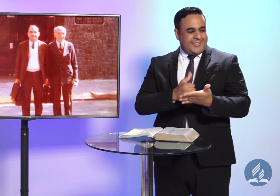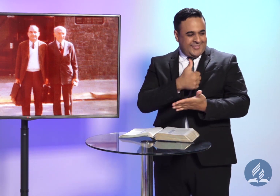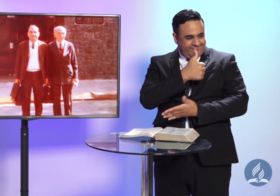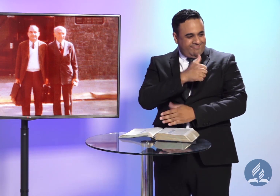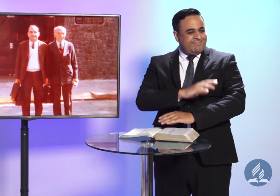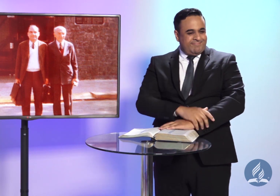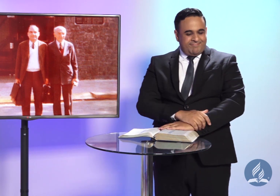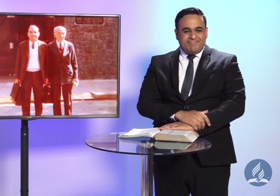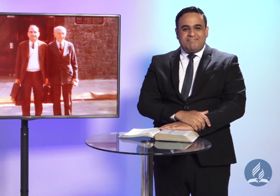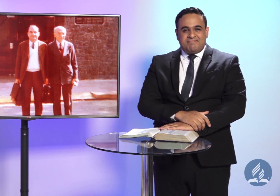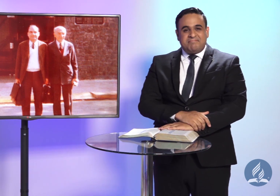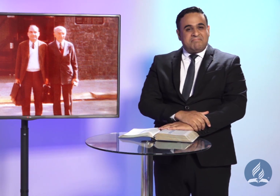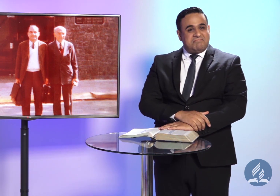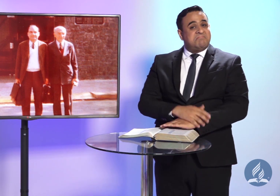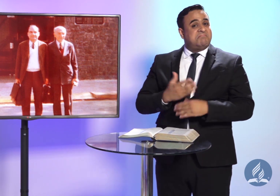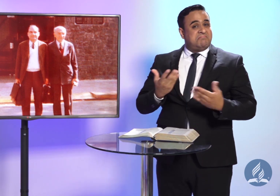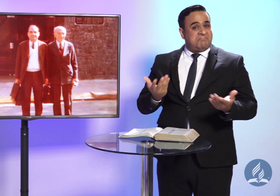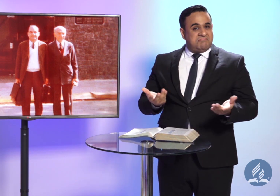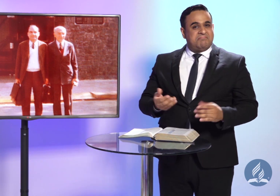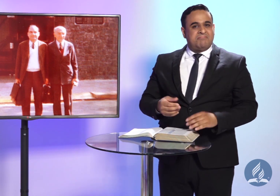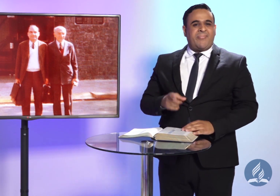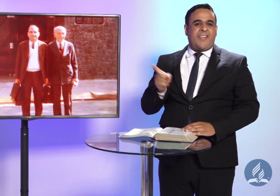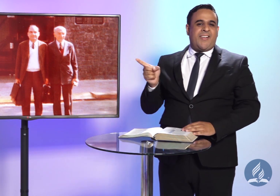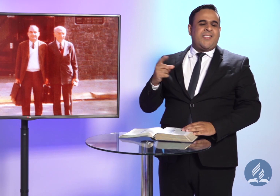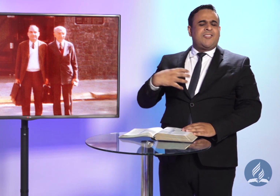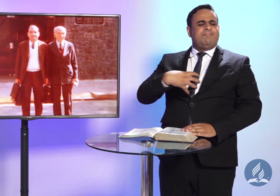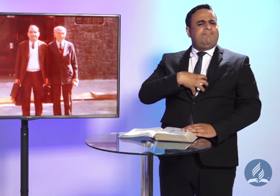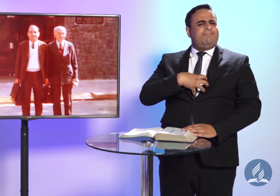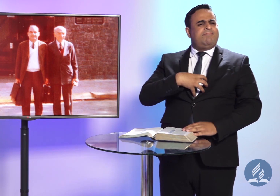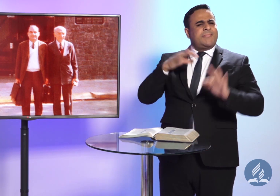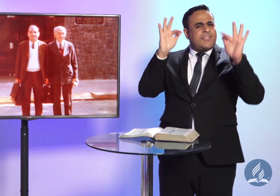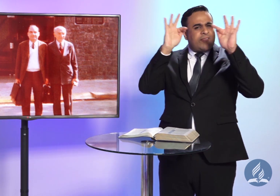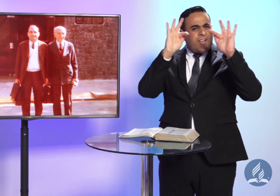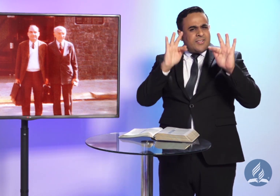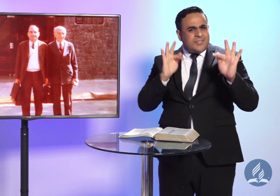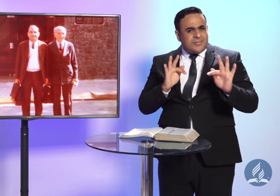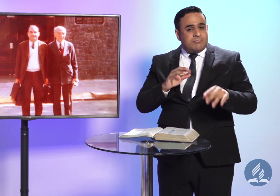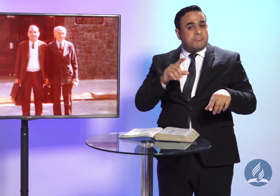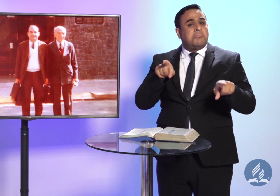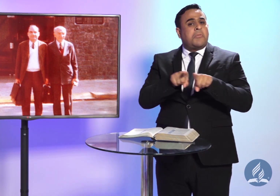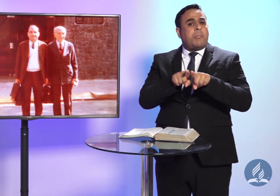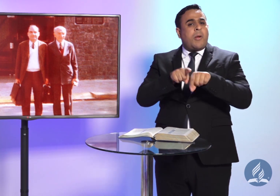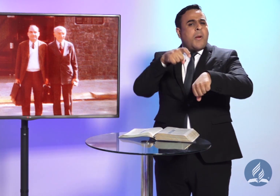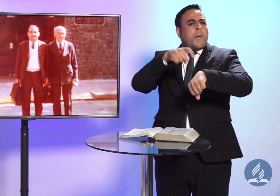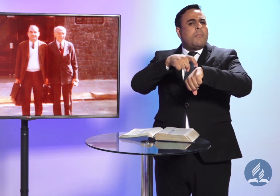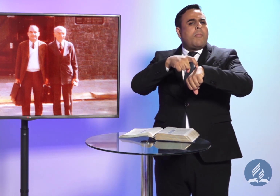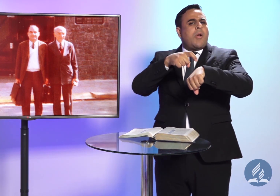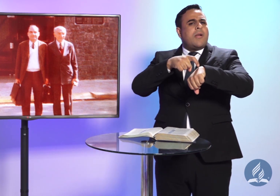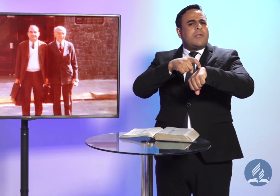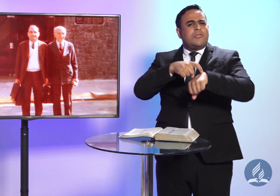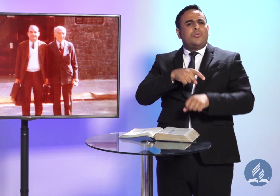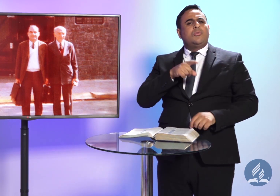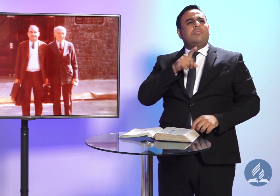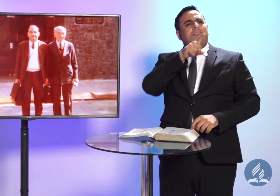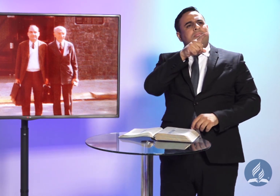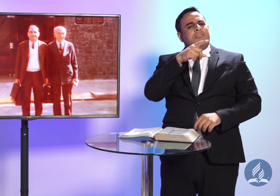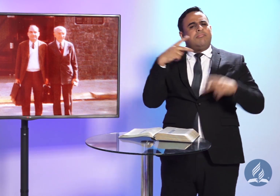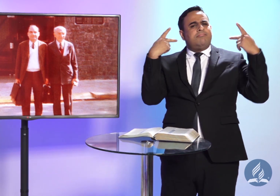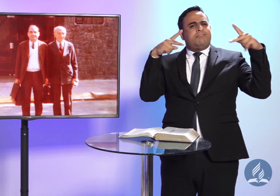mostrava a Bíblia. Mas o Luiz Melito relatou depois para as pessoas que naquele momento ele se sentiu